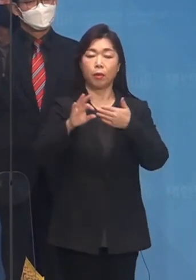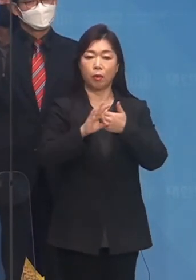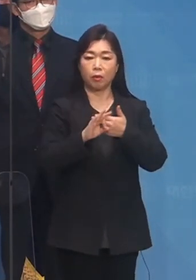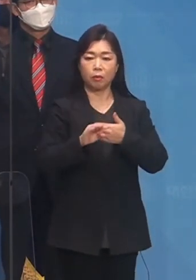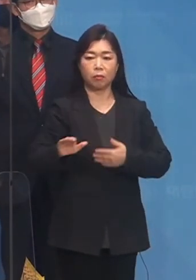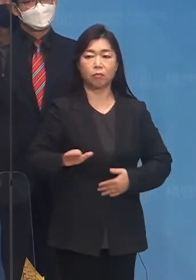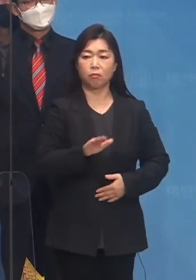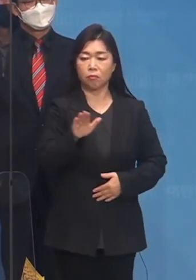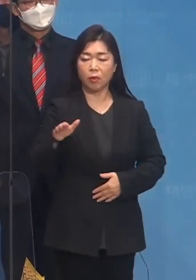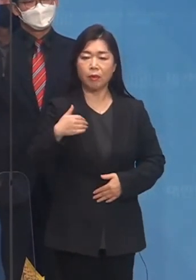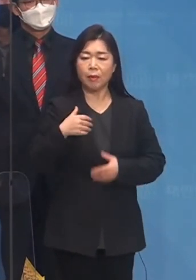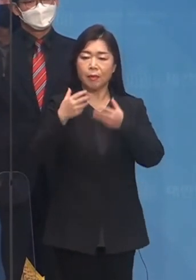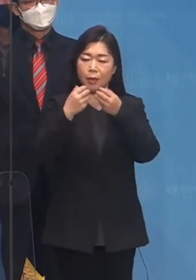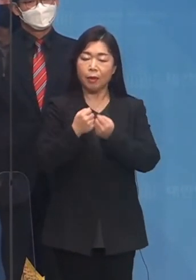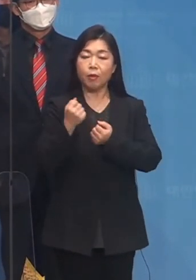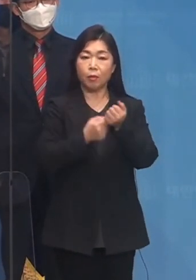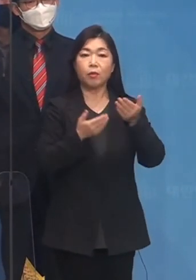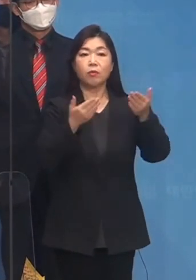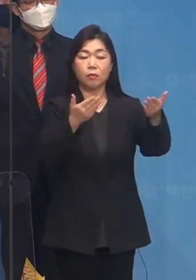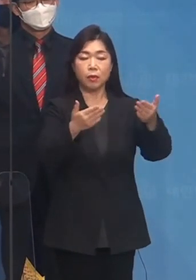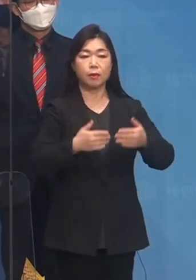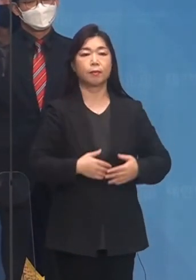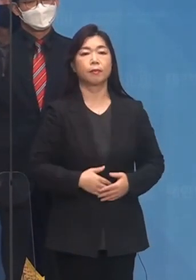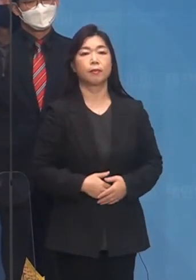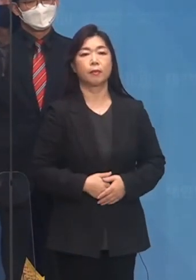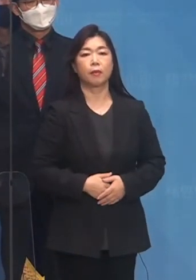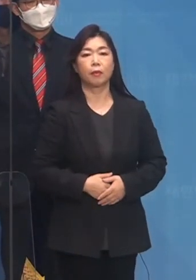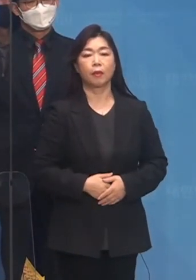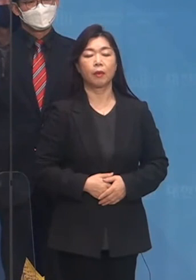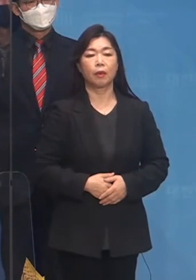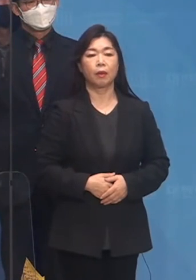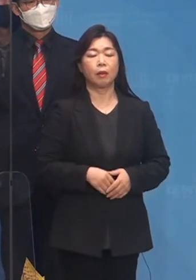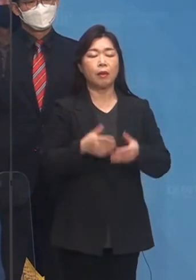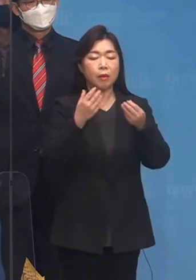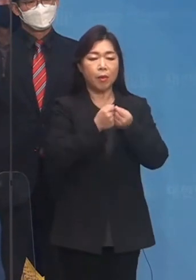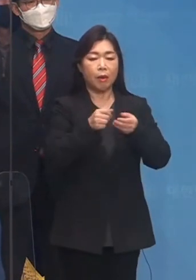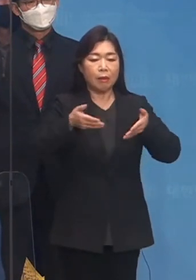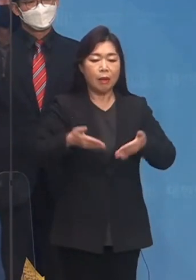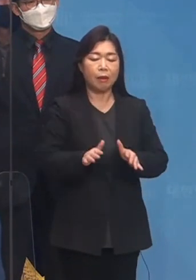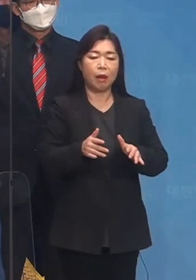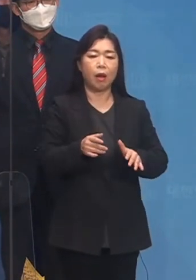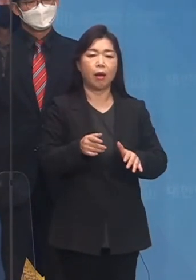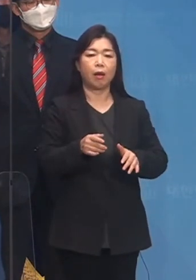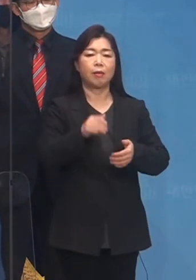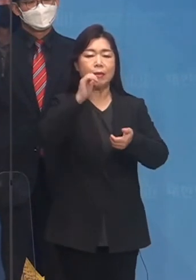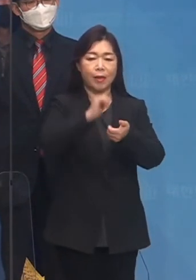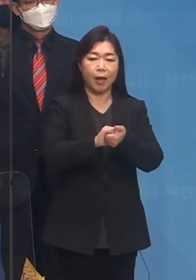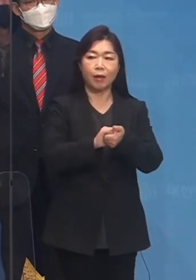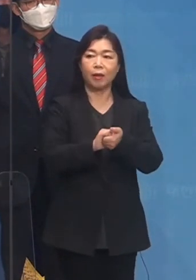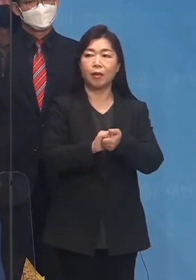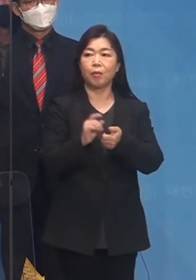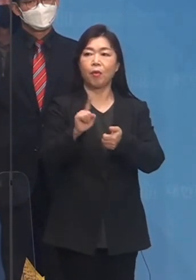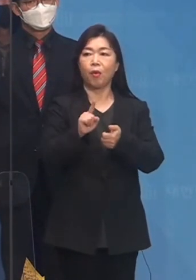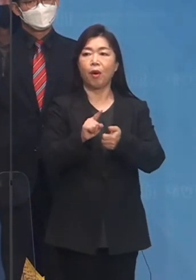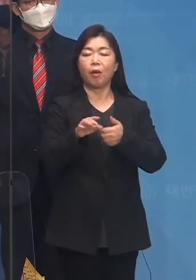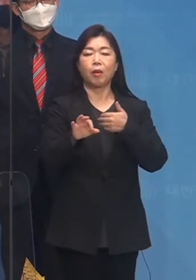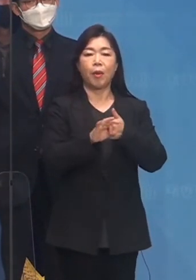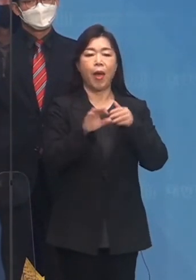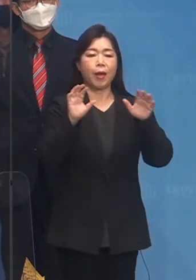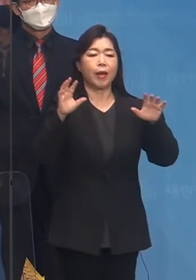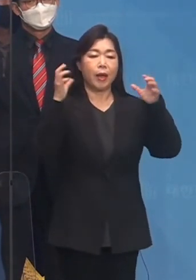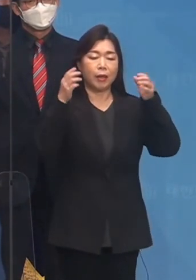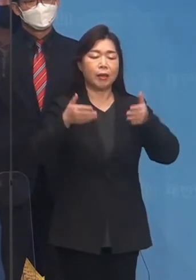왜냐하면요, 제가 예를 들어서 말씀드릴게요. 산화 제한을 한다, 만약에 속도 제한을 한다 이러면은 아기를